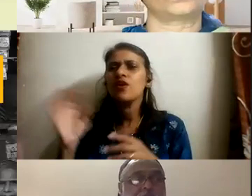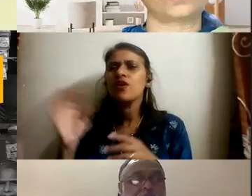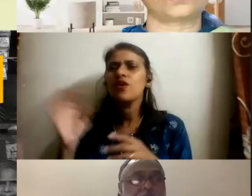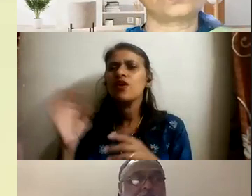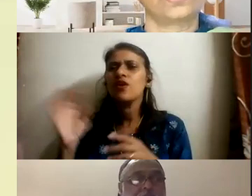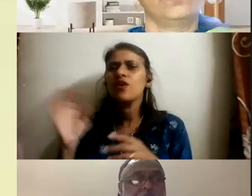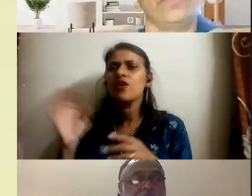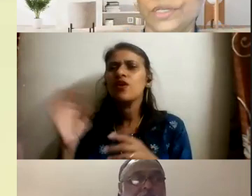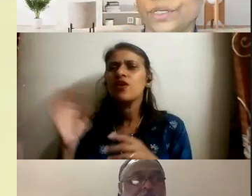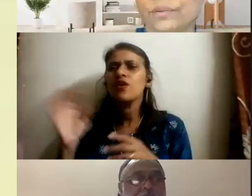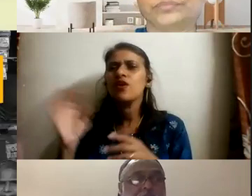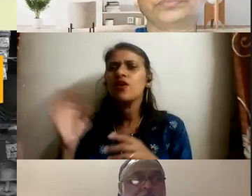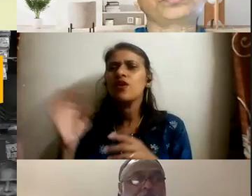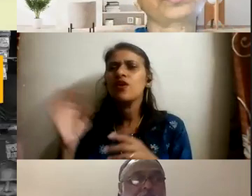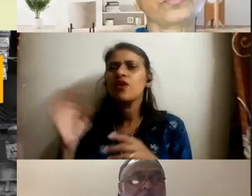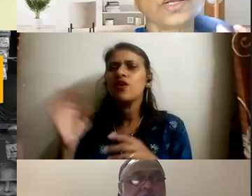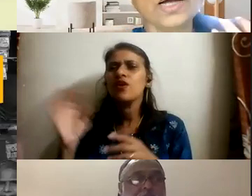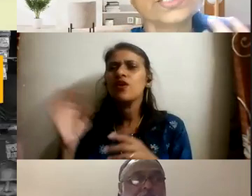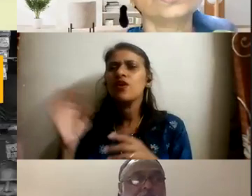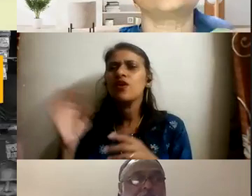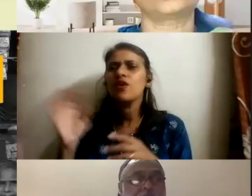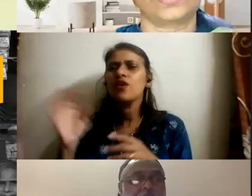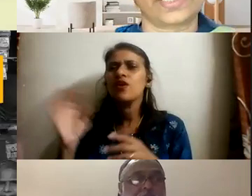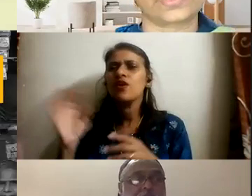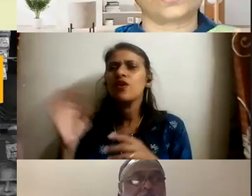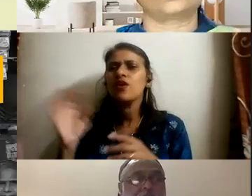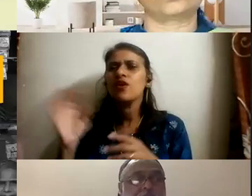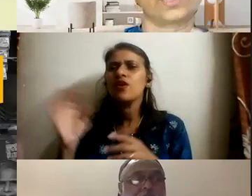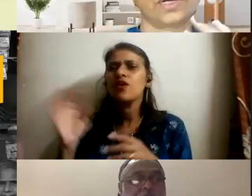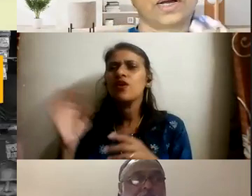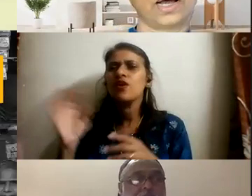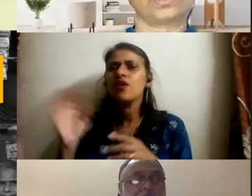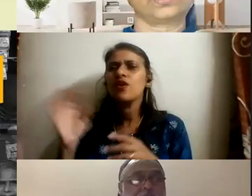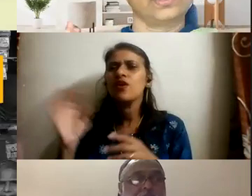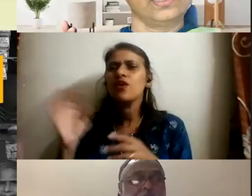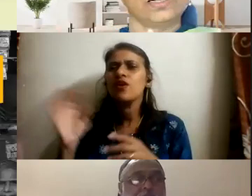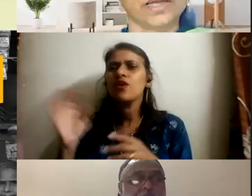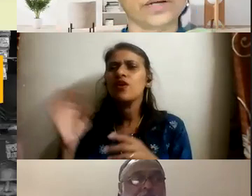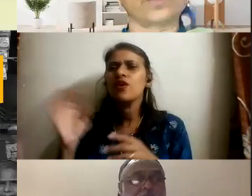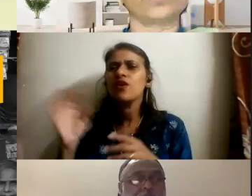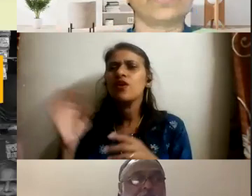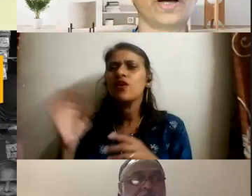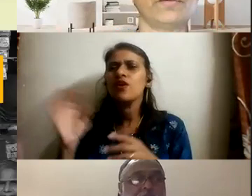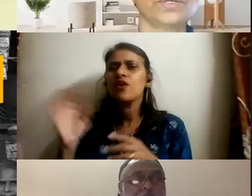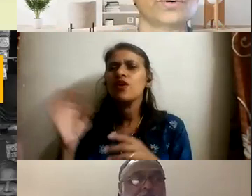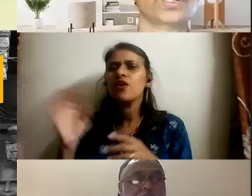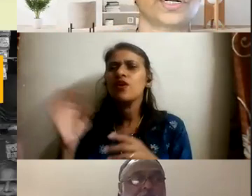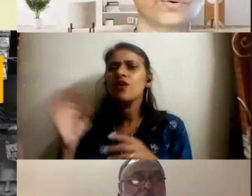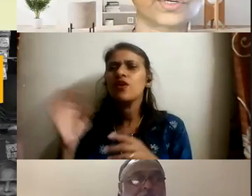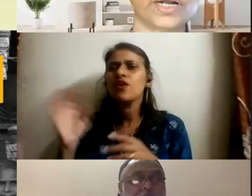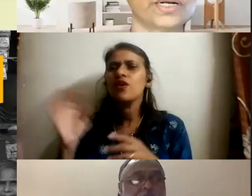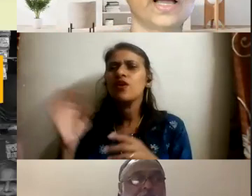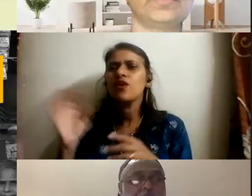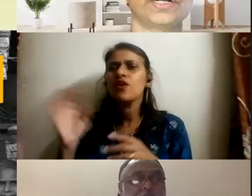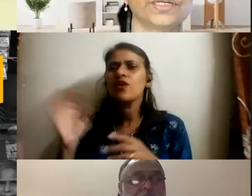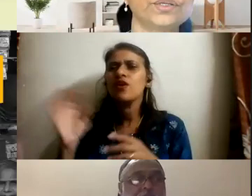दोज एरियाज विच आर स्टिल नॉट एड्रेस्ड एंड दोज आर economic empowerment, social